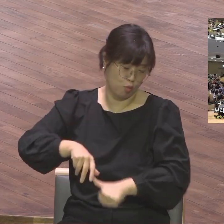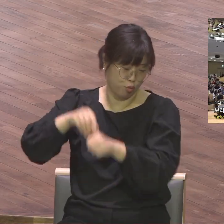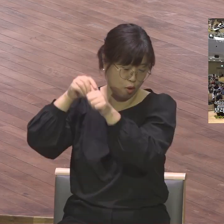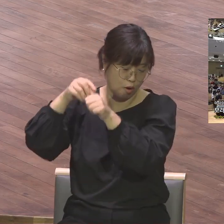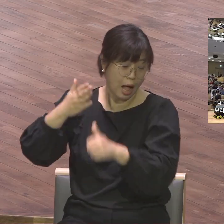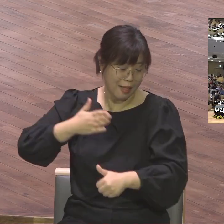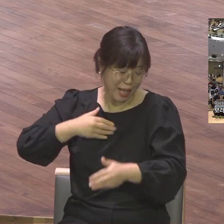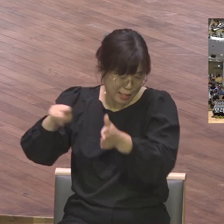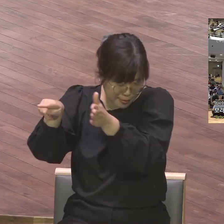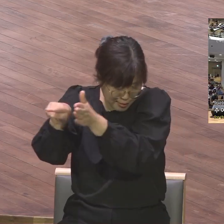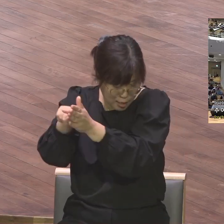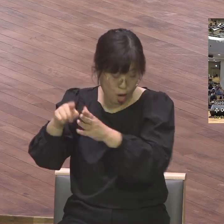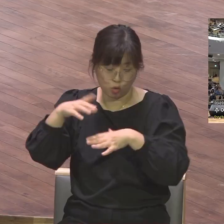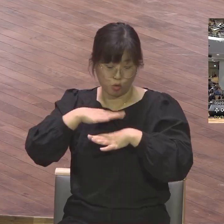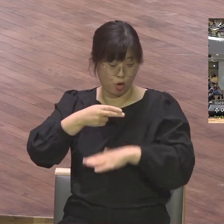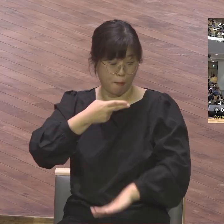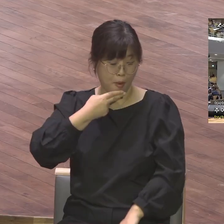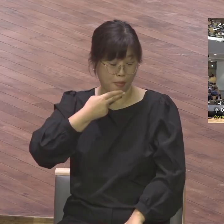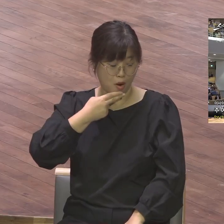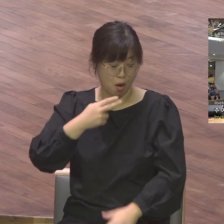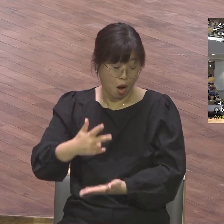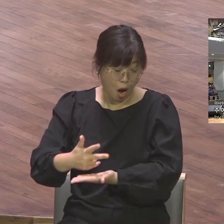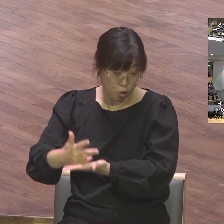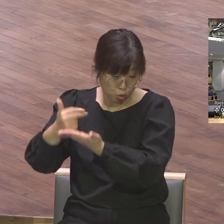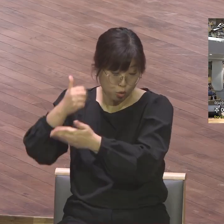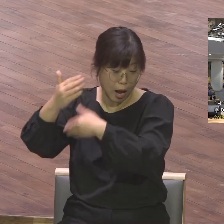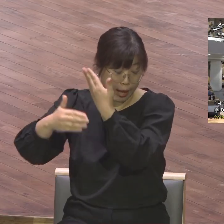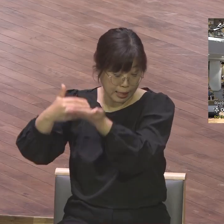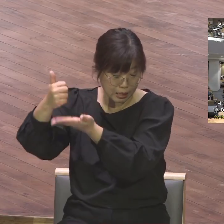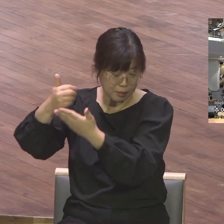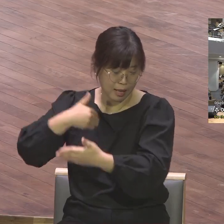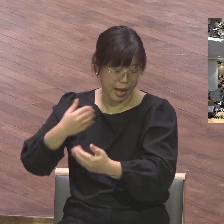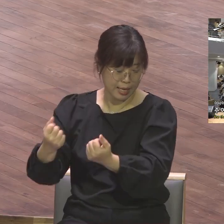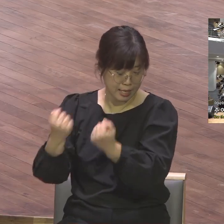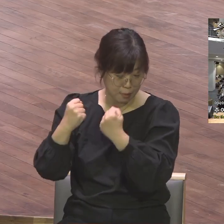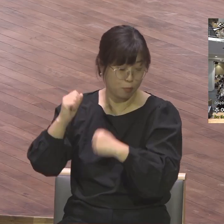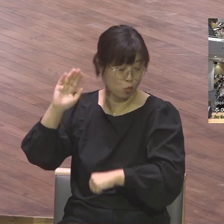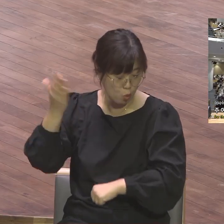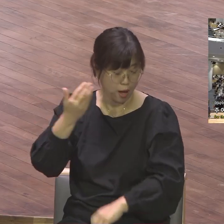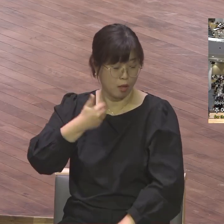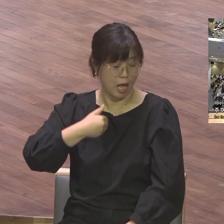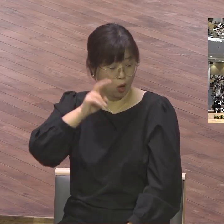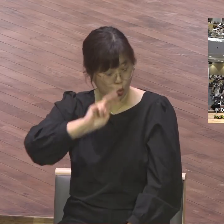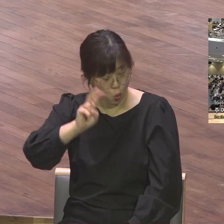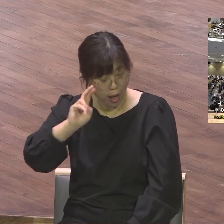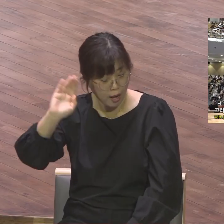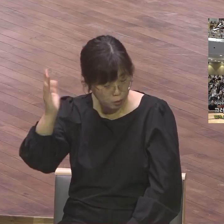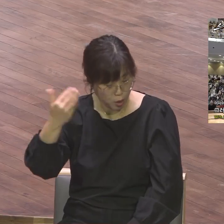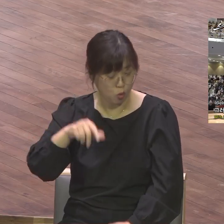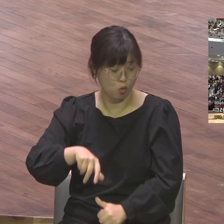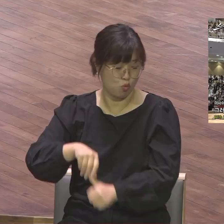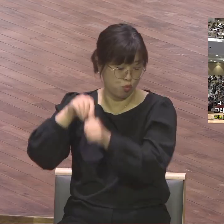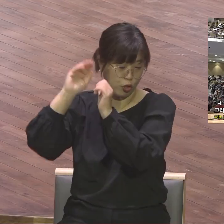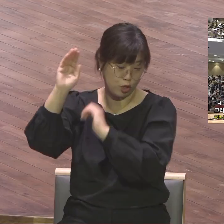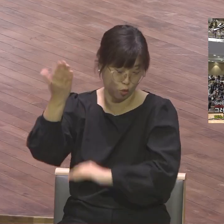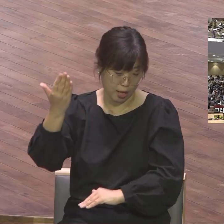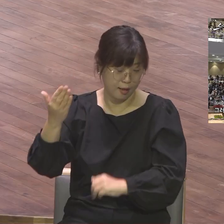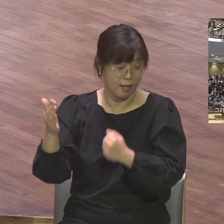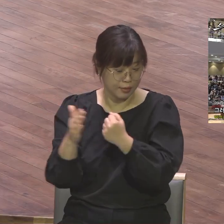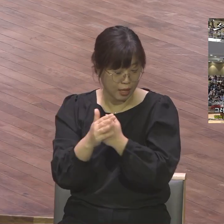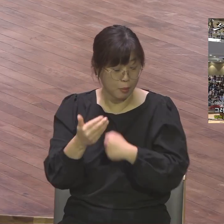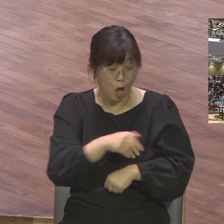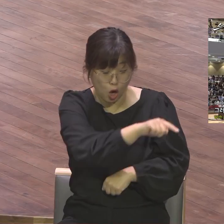내가 신뢰하고 두려움이 없으리니 주 여호와는 나의 힘이시며 나의 노래시며 나의 구원이시며